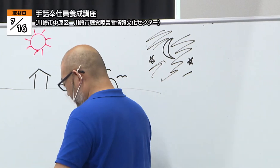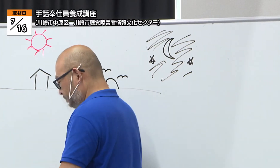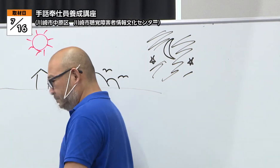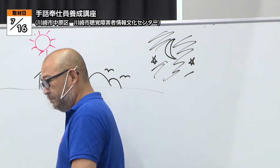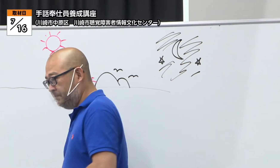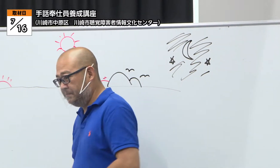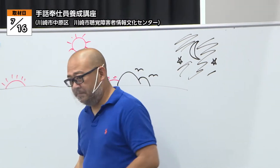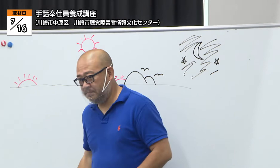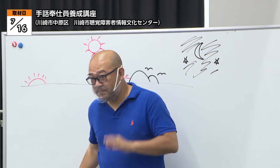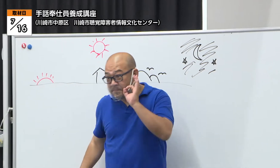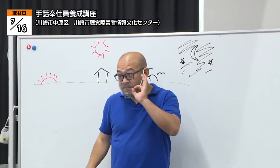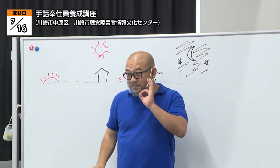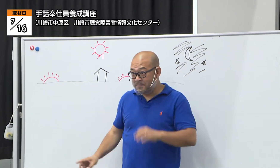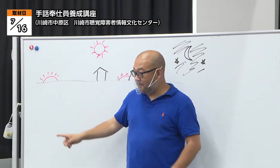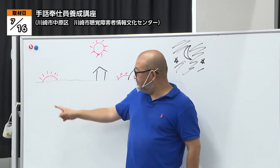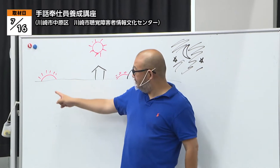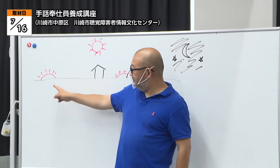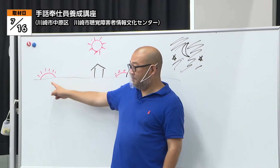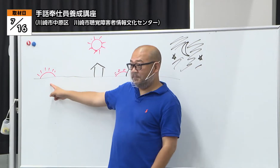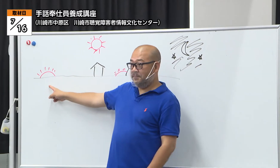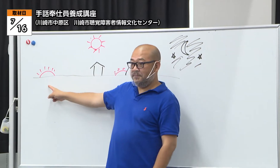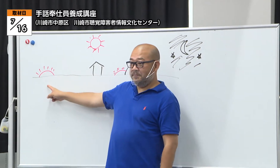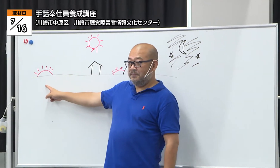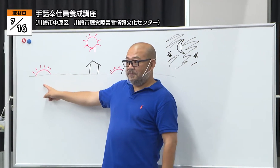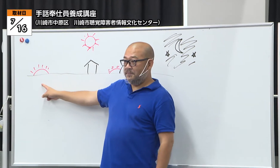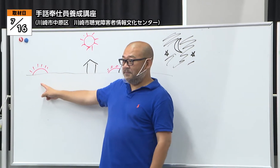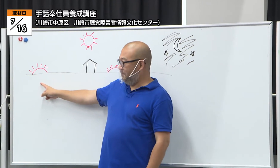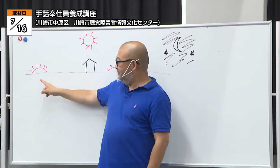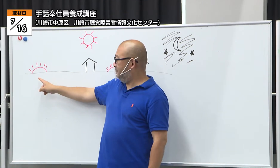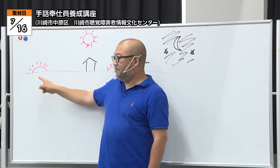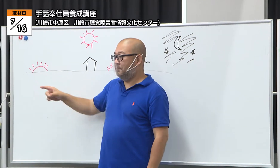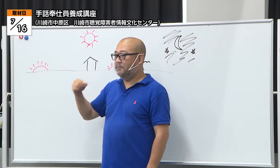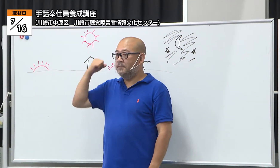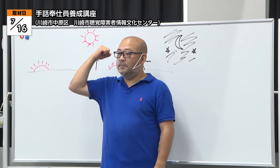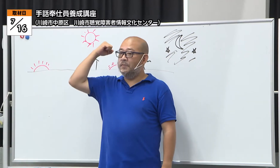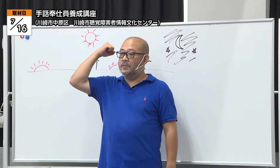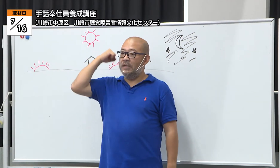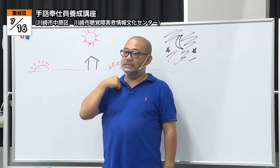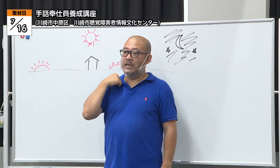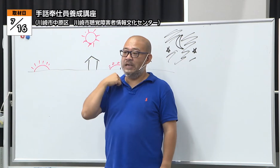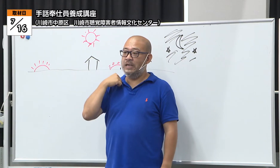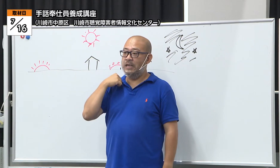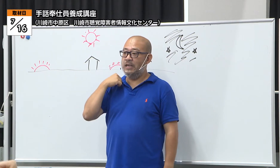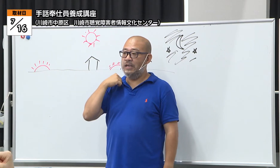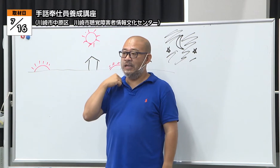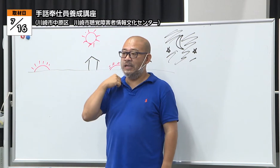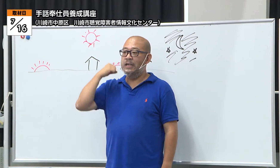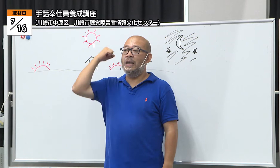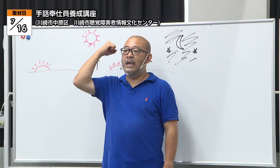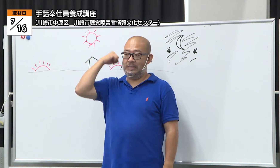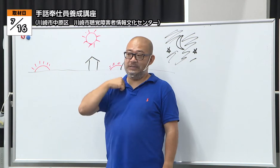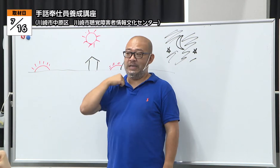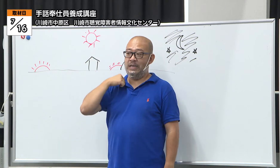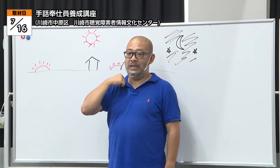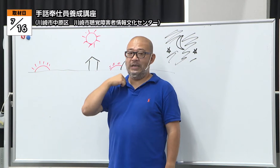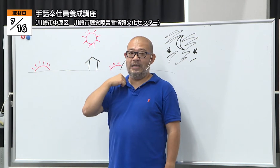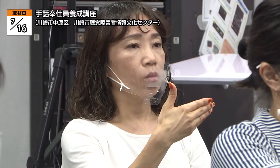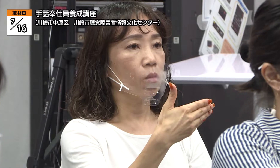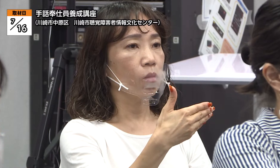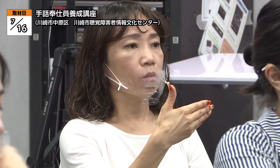この施設では聴覚障害者への情報の提供や社会活動などの支援のほか、ろう者と聴者